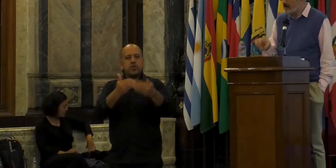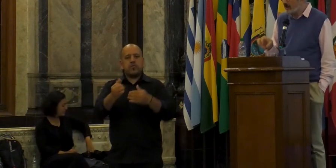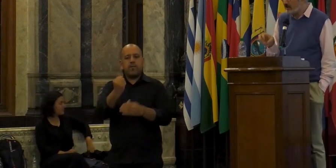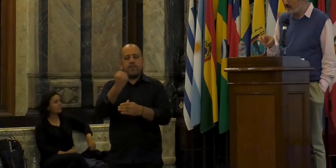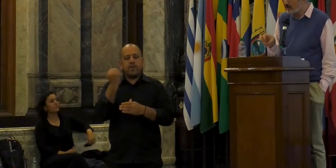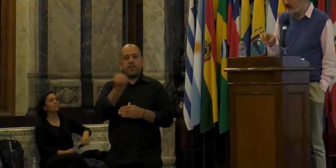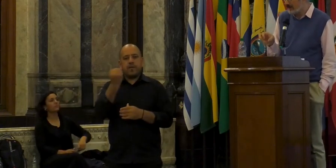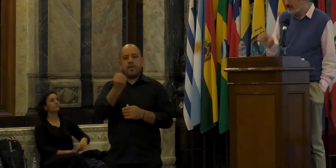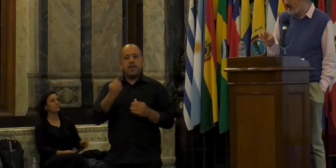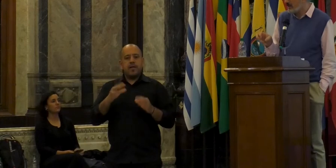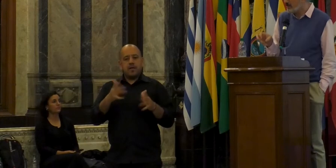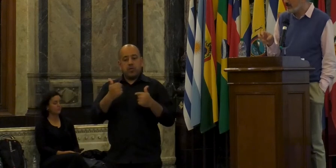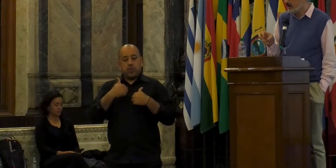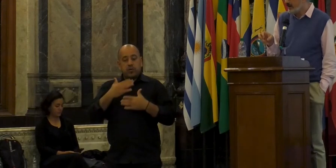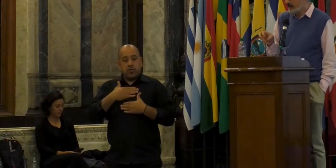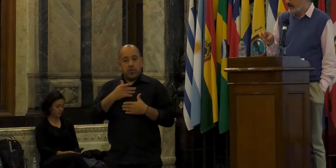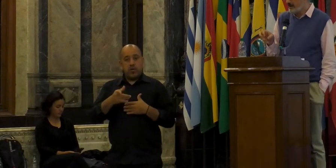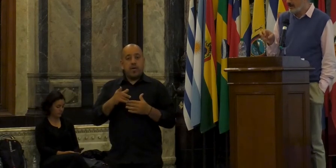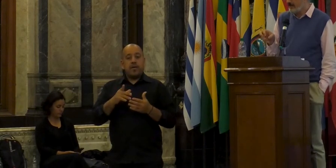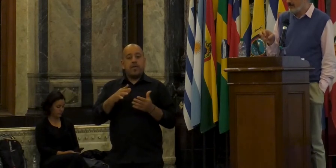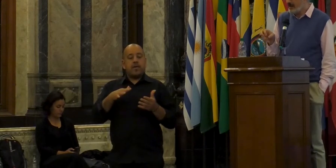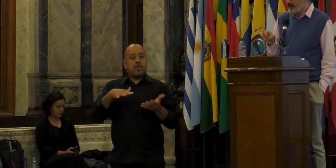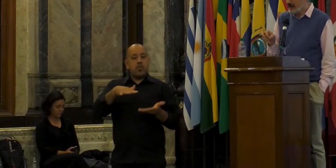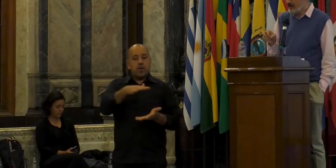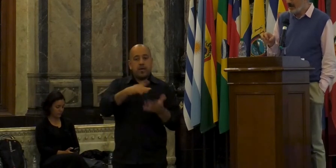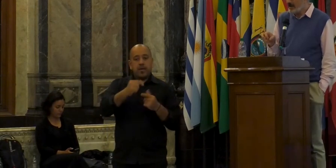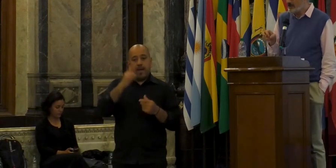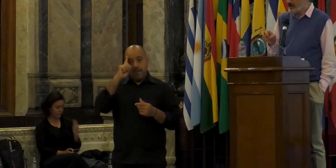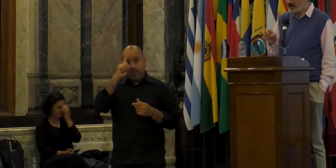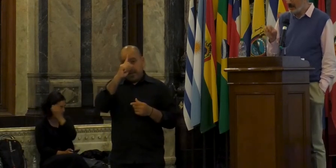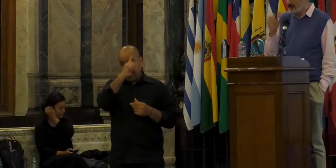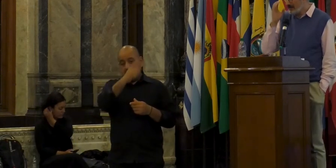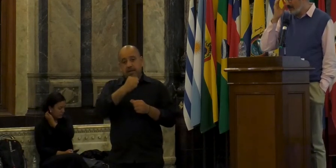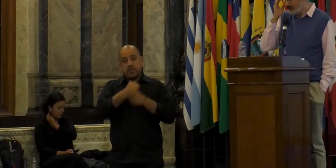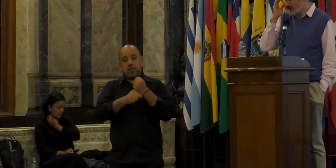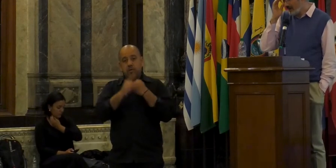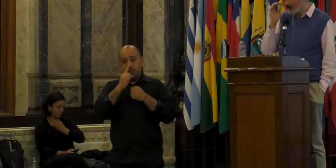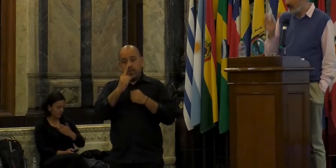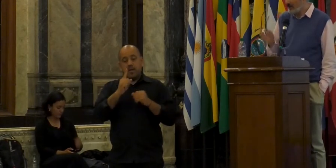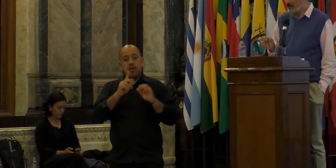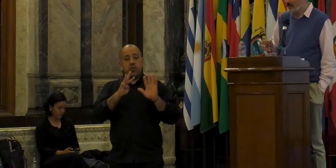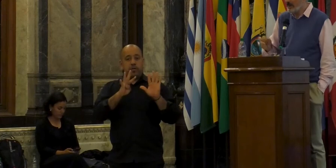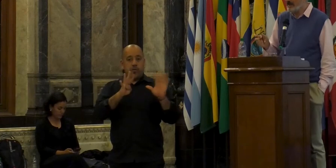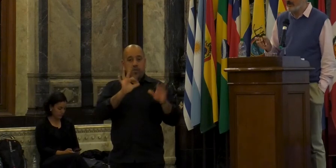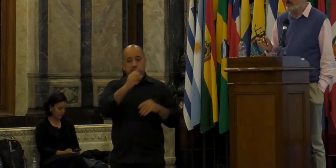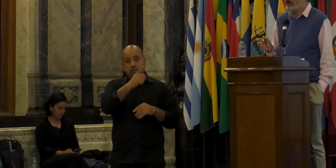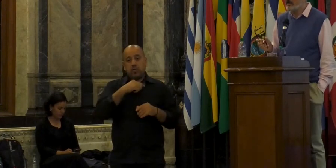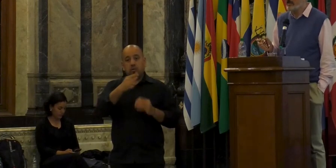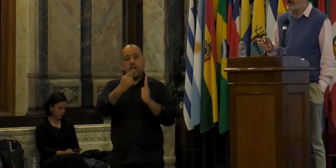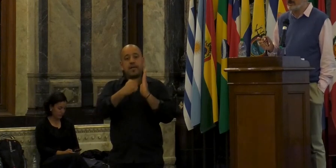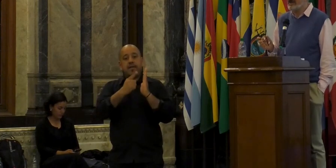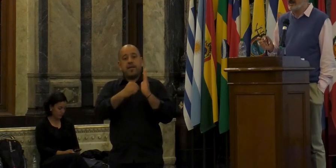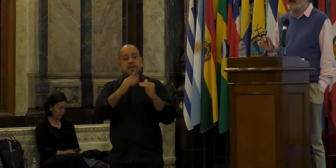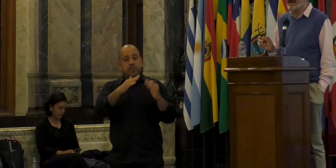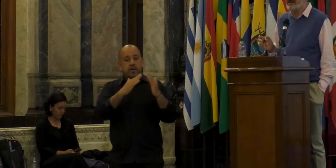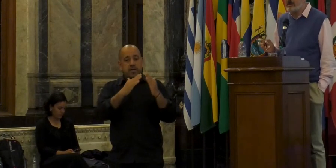que atraviesan nuestros espacios. En Madrid, en el Madrid de los 90, te preguntaban cuando tú alquilabas un